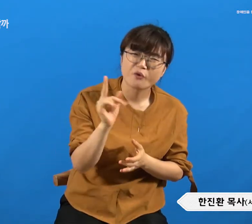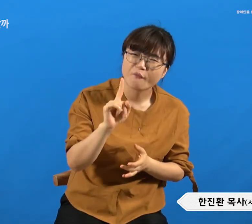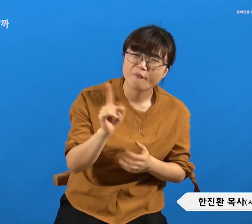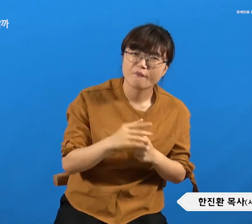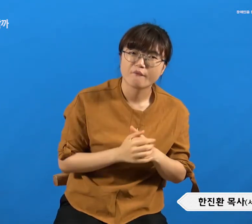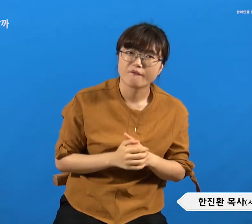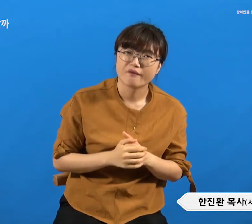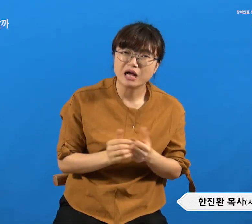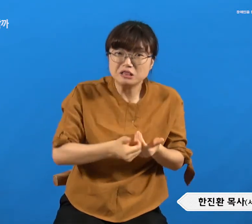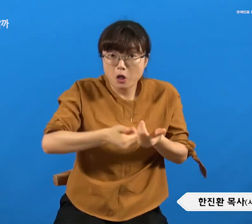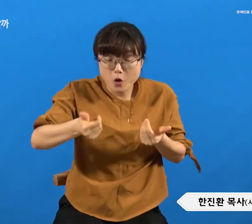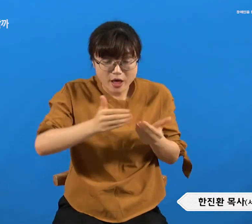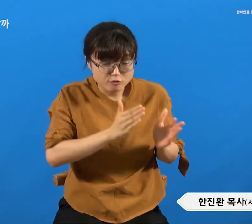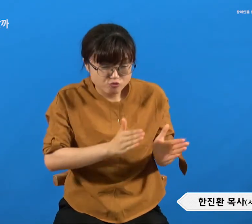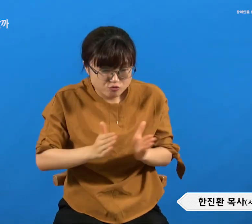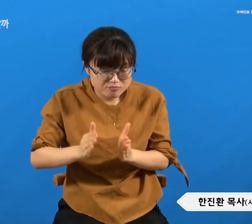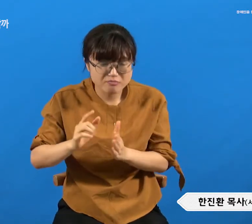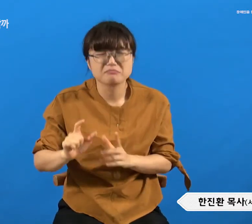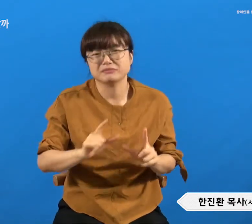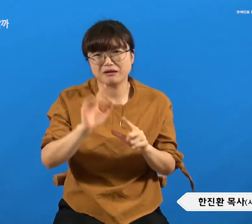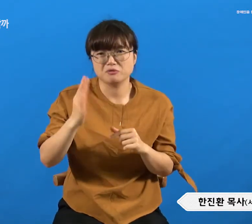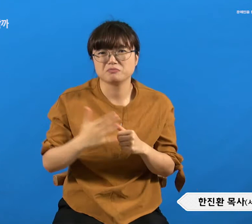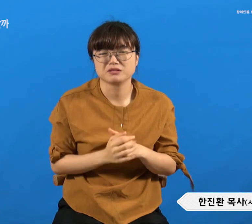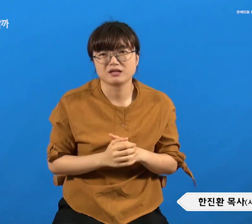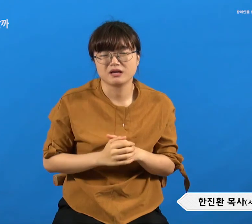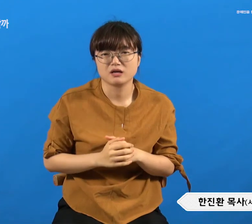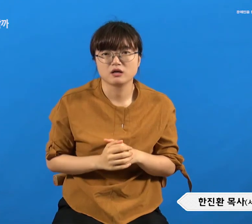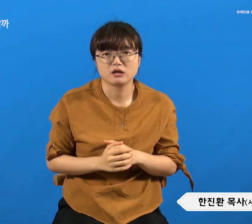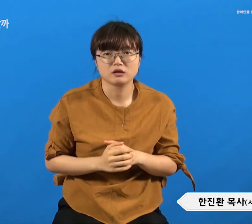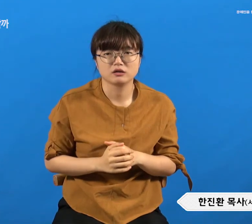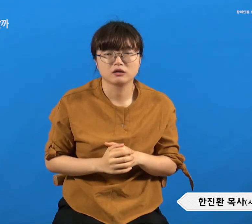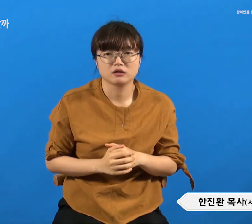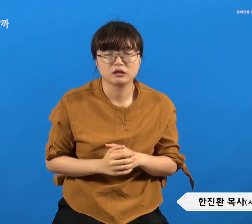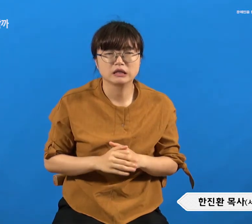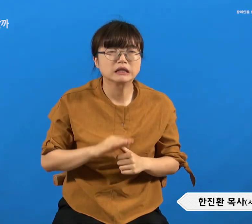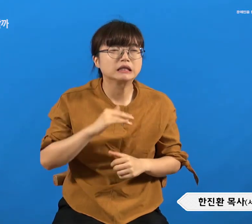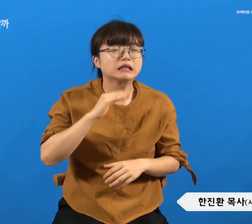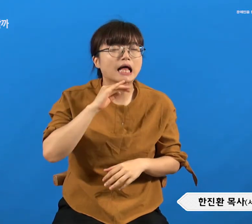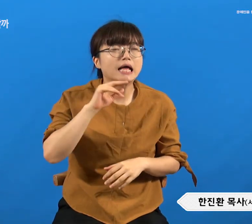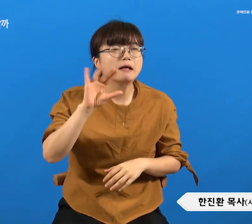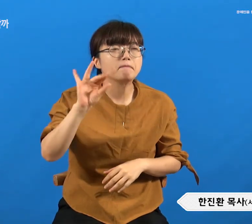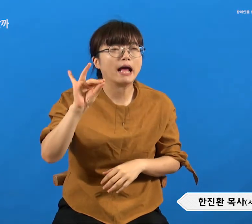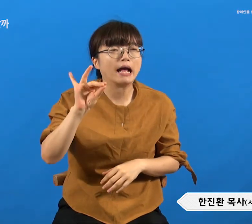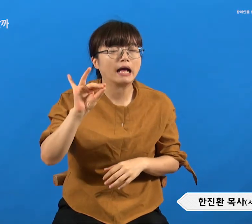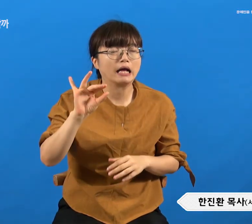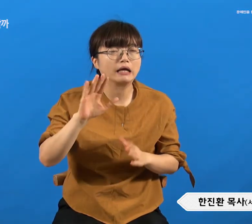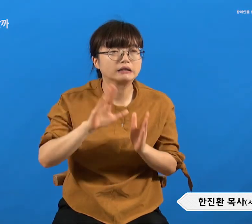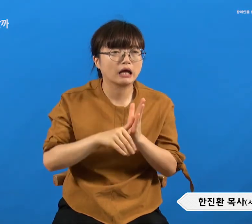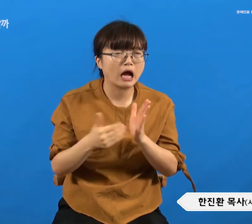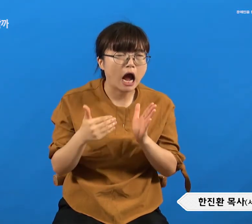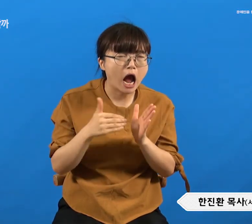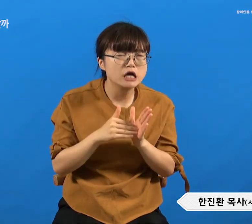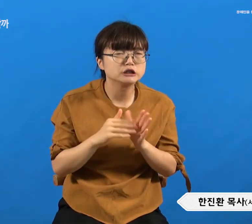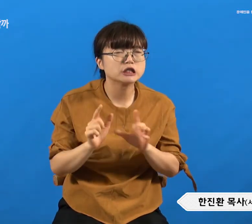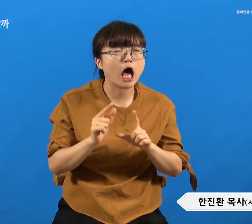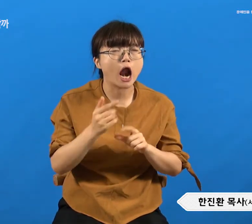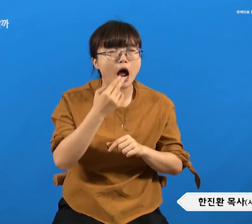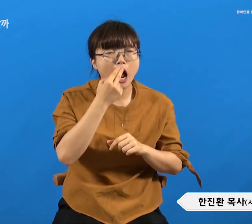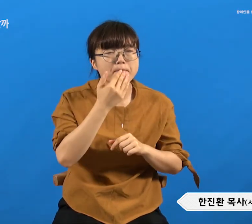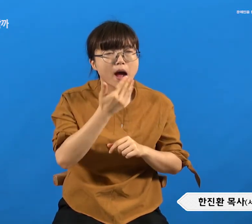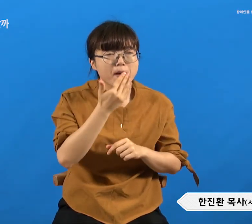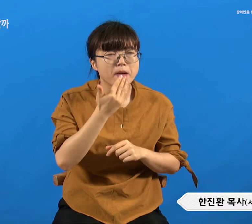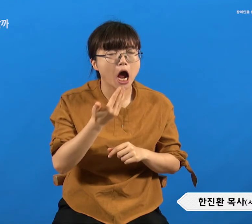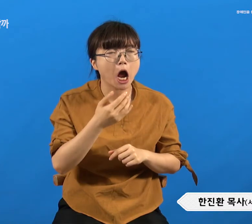우리도 떠날 준비를 하면서 살아야 됩니다. 아무리 100세 시대라고 해도 언젠가는 떠나지